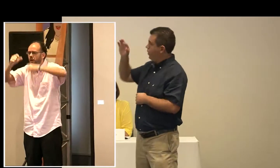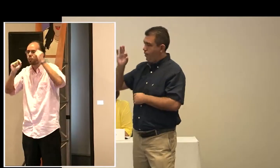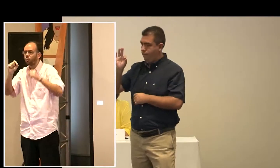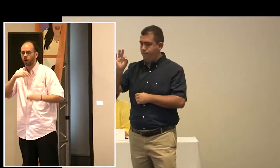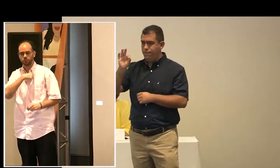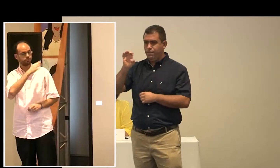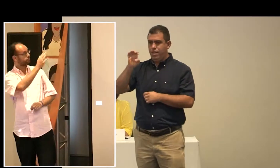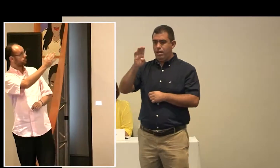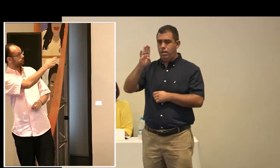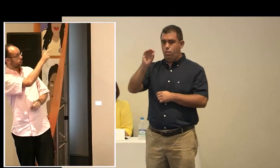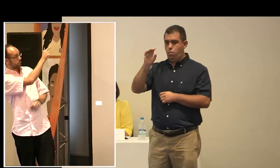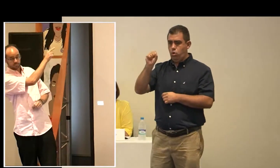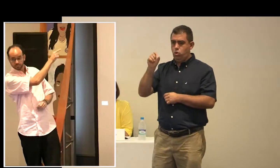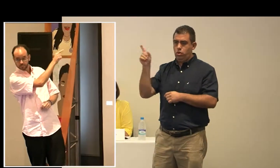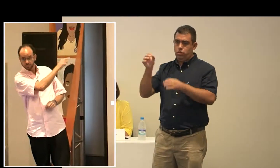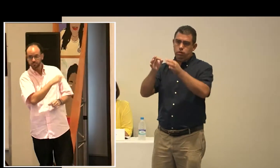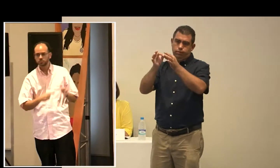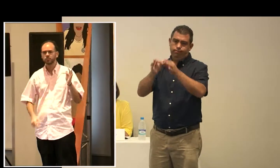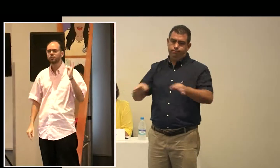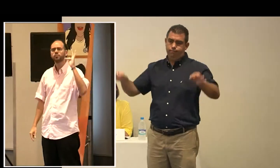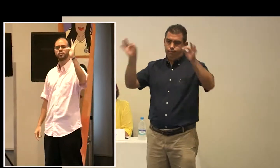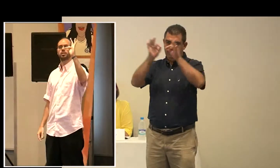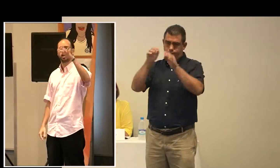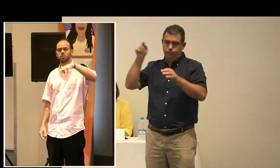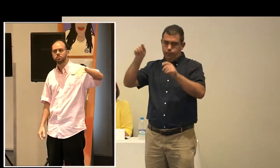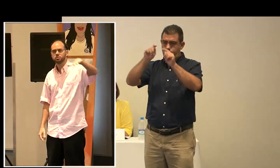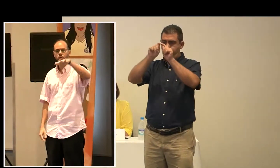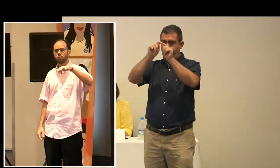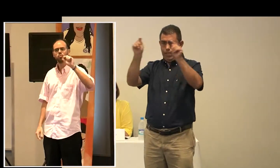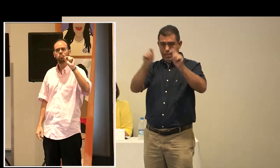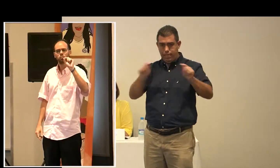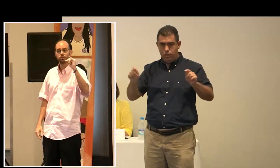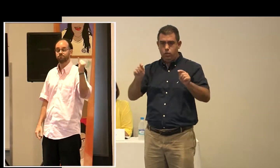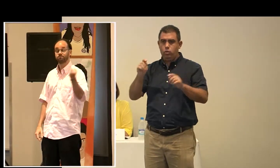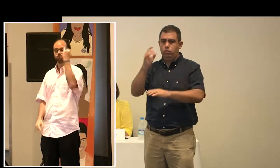Eu vou explicar um pouquinho acerca do meu trabalho agora.